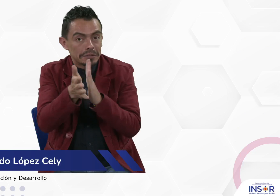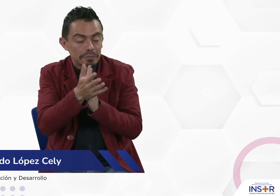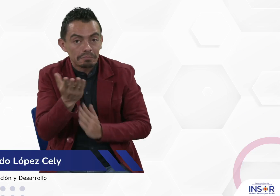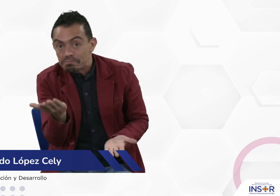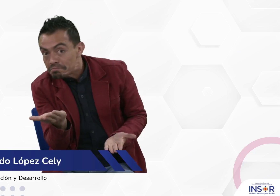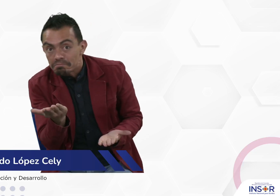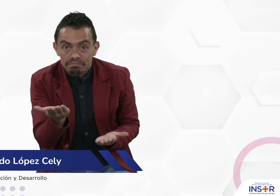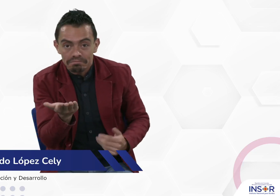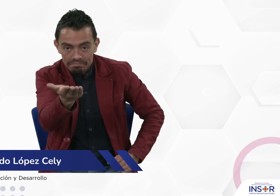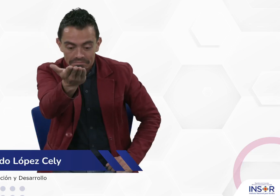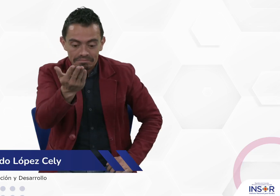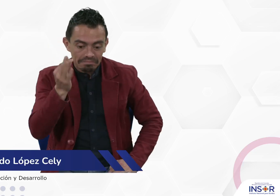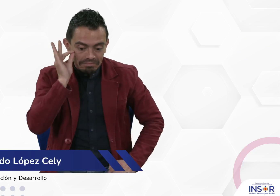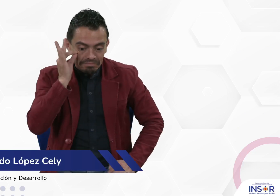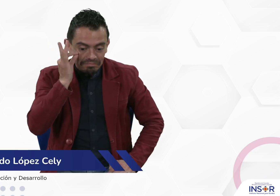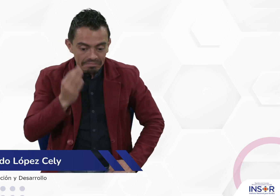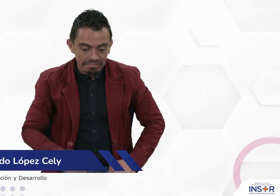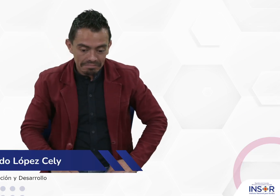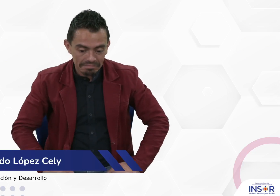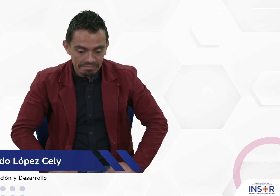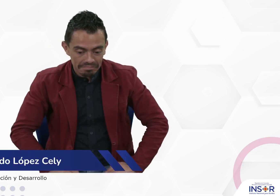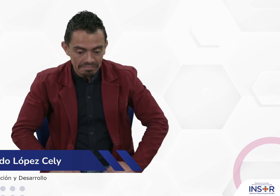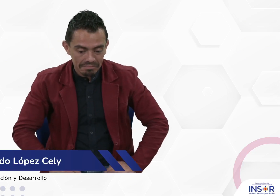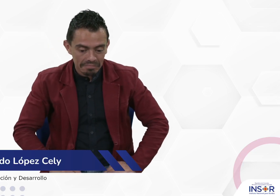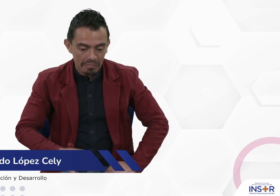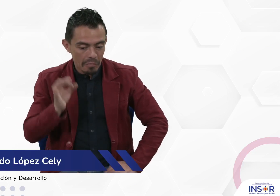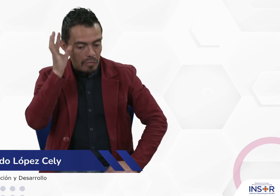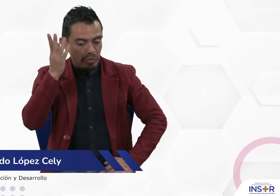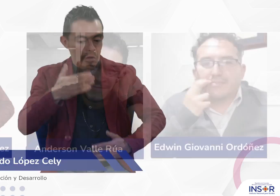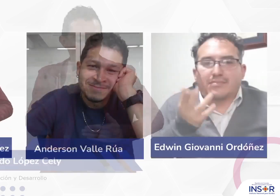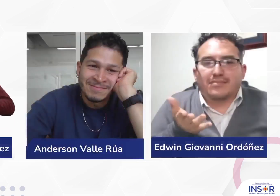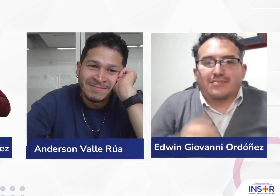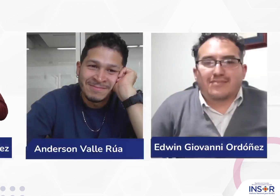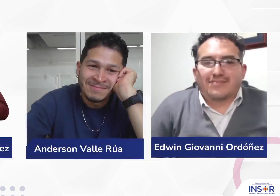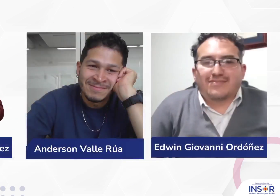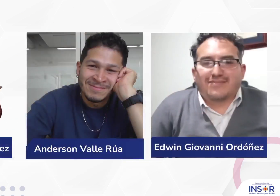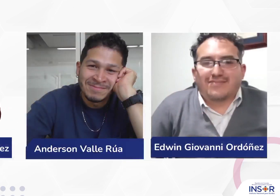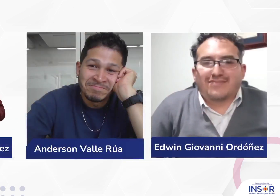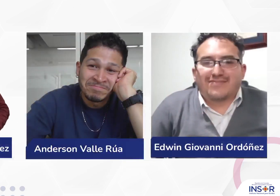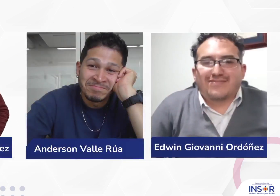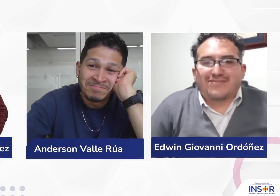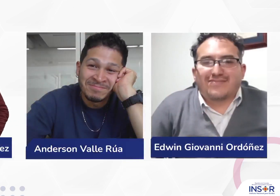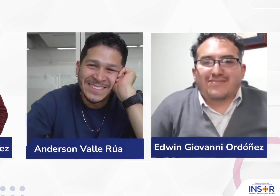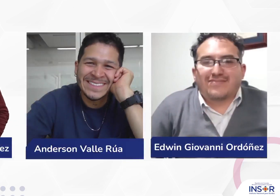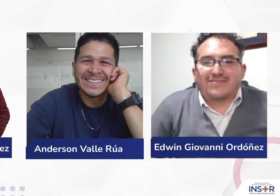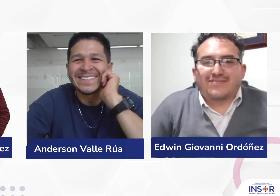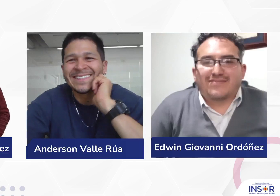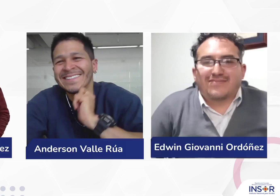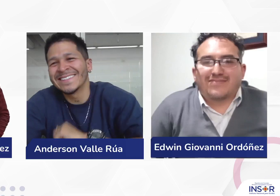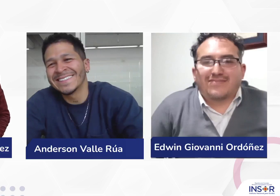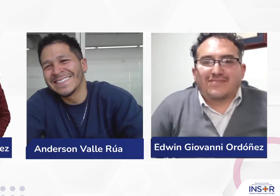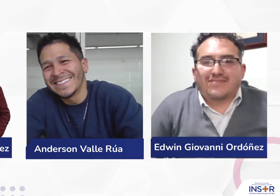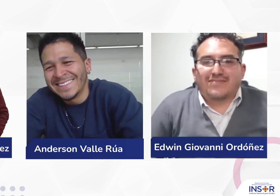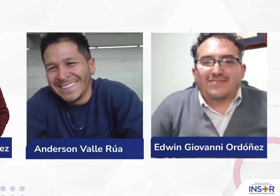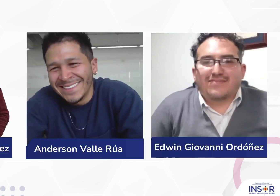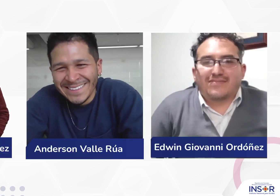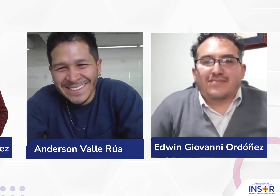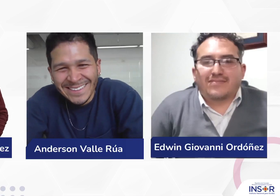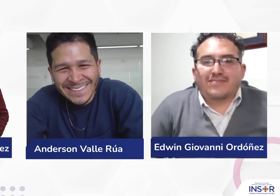sus intervenciones. Edwin, si quisieran agregar alguna cosa más o